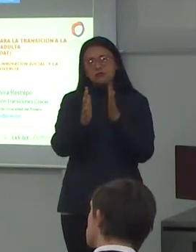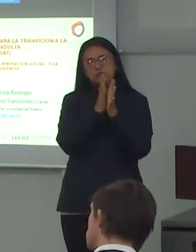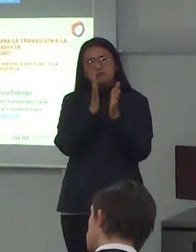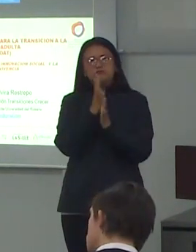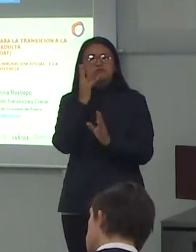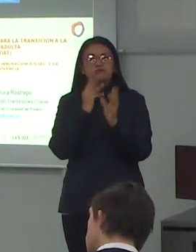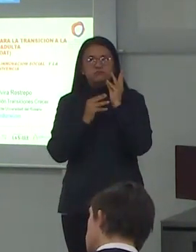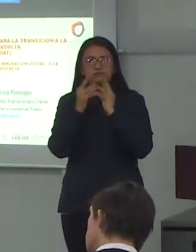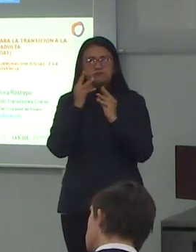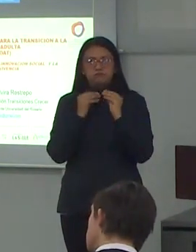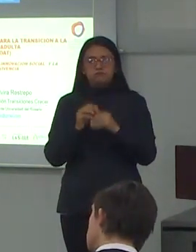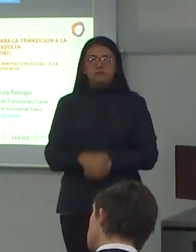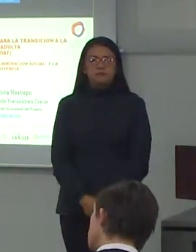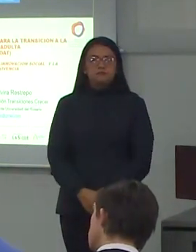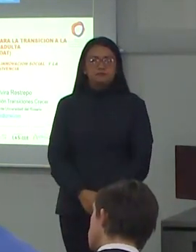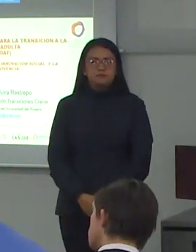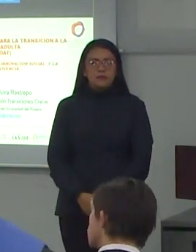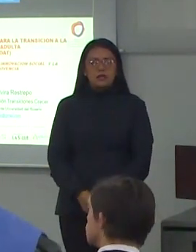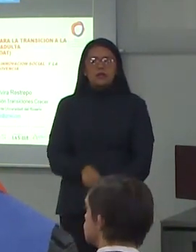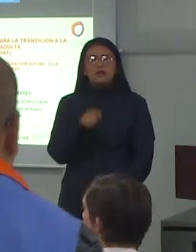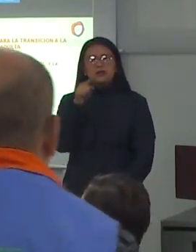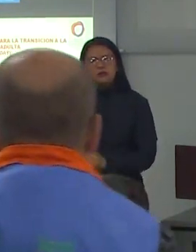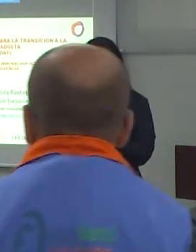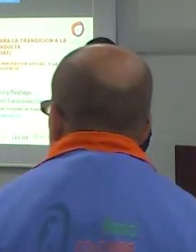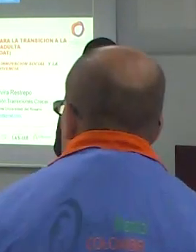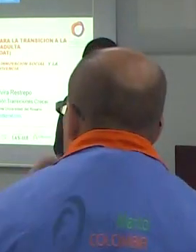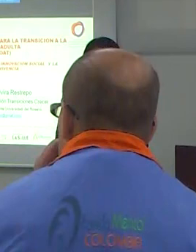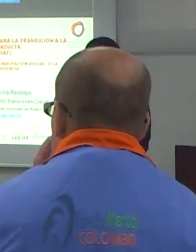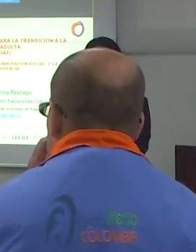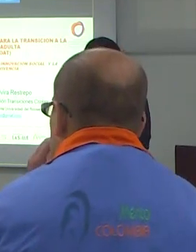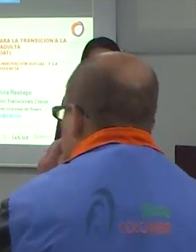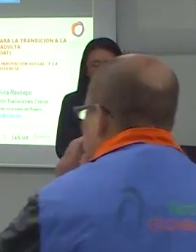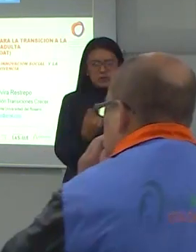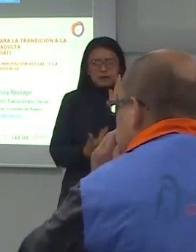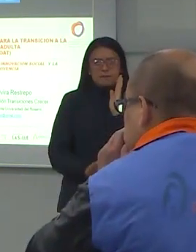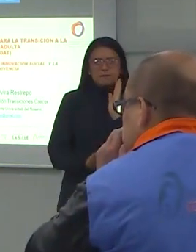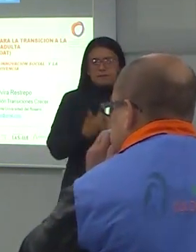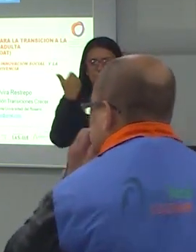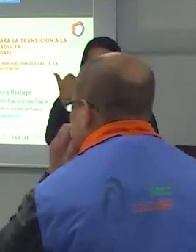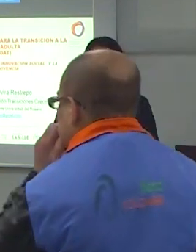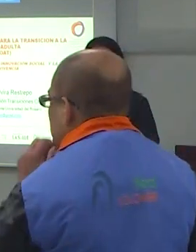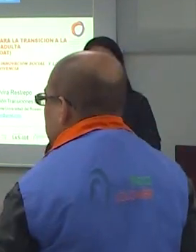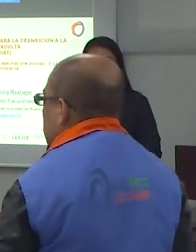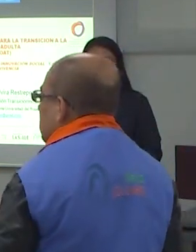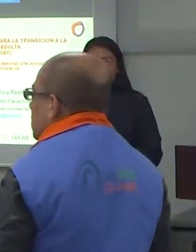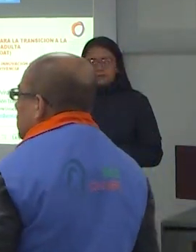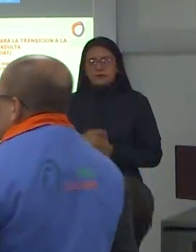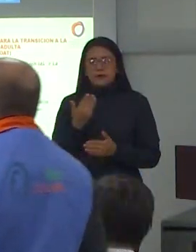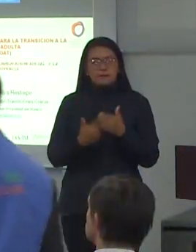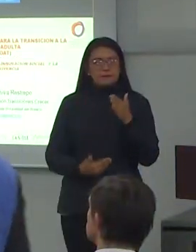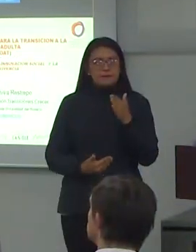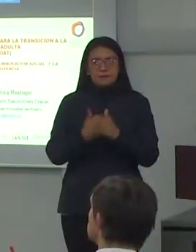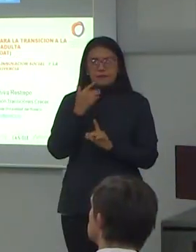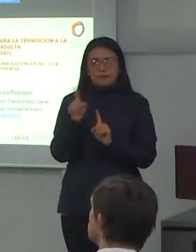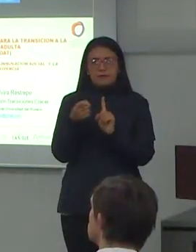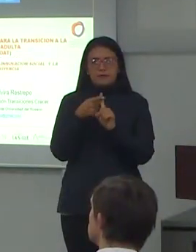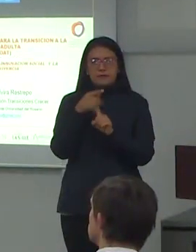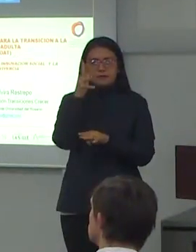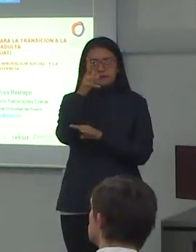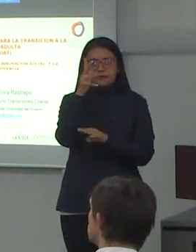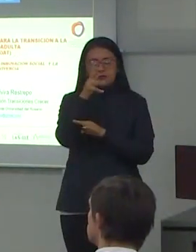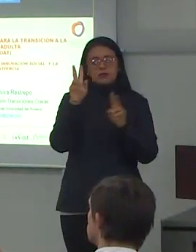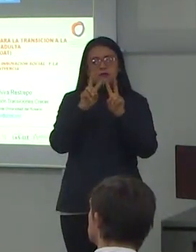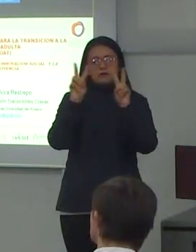experiencias. Es una agenda interesante y arrancamos. Arrancamos con nuestra primera ponencia que está